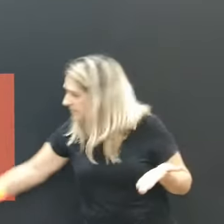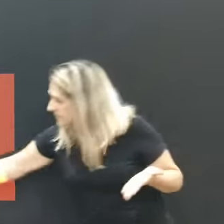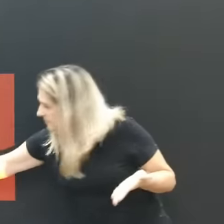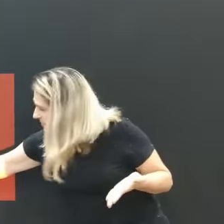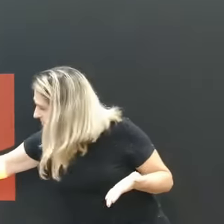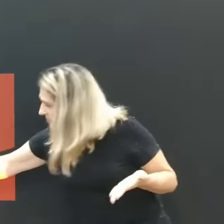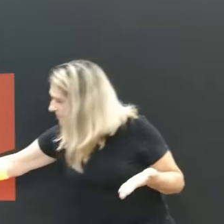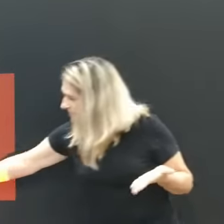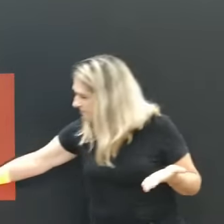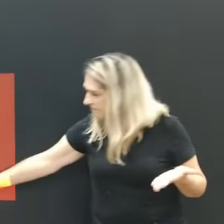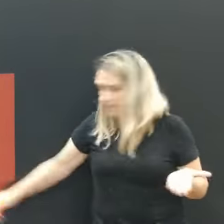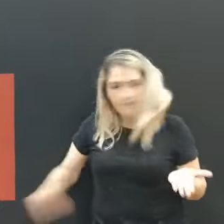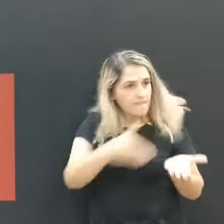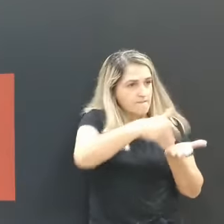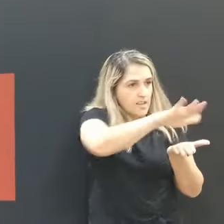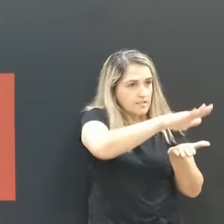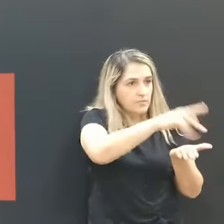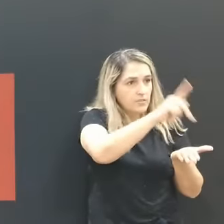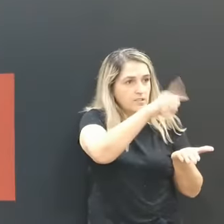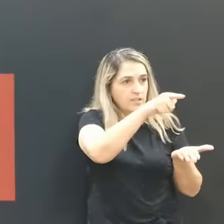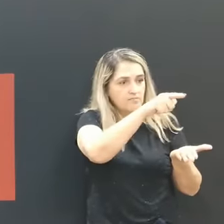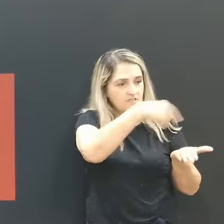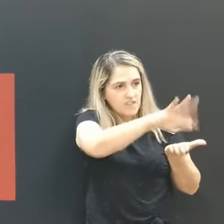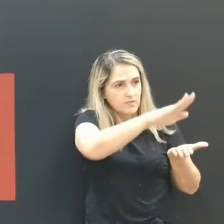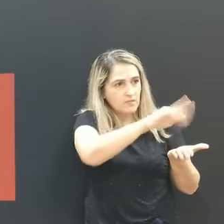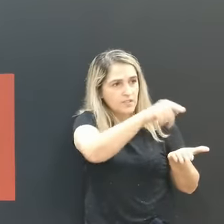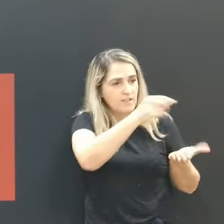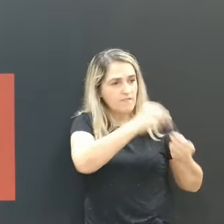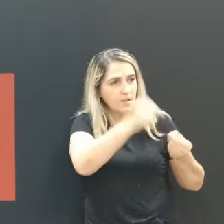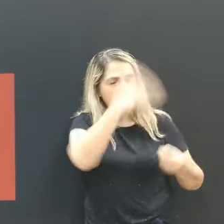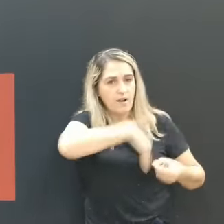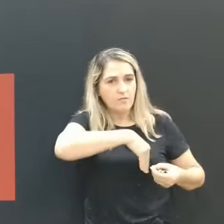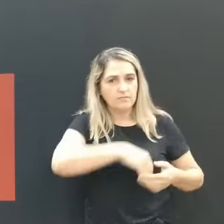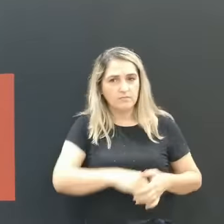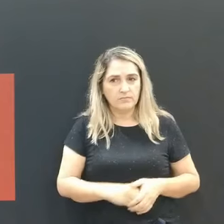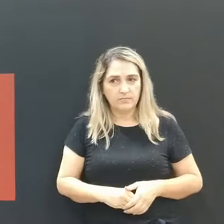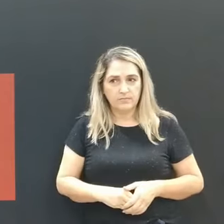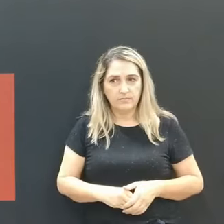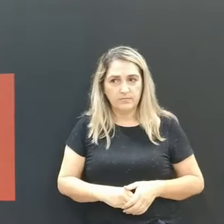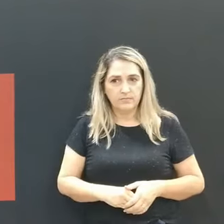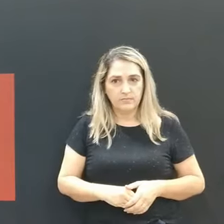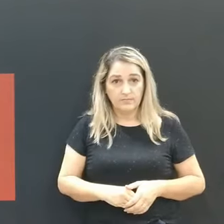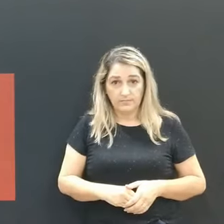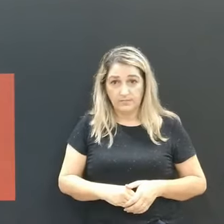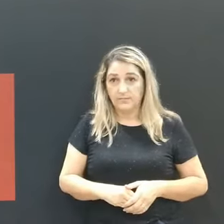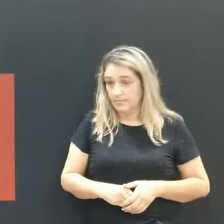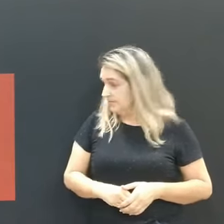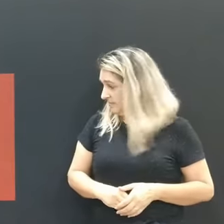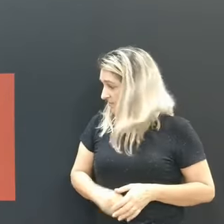sei, eu não conheço vocês. Afastem-se de mim, porque todos vocês praticam o mal.